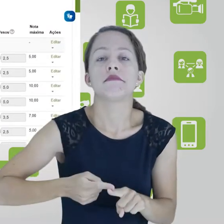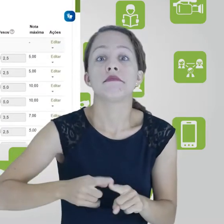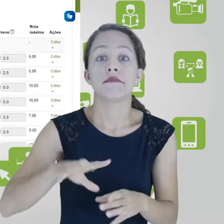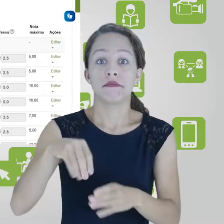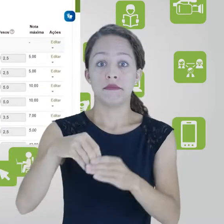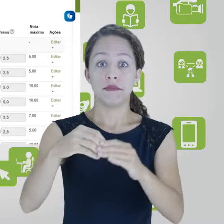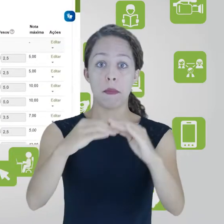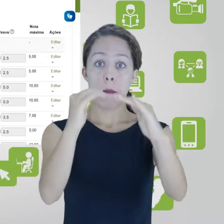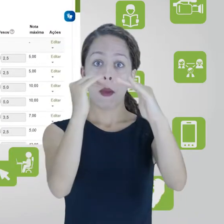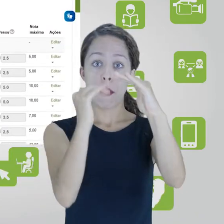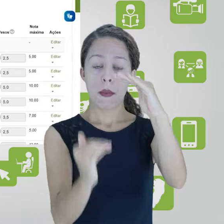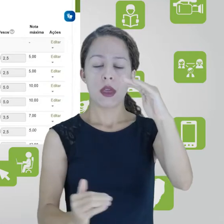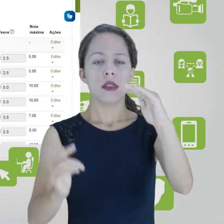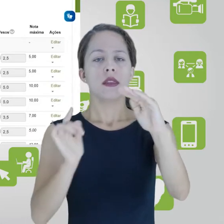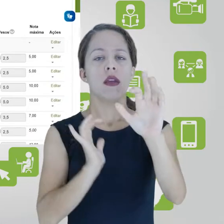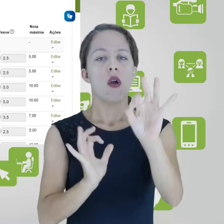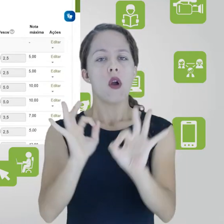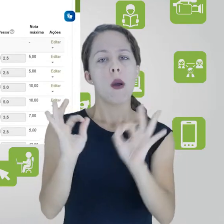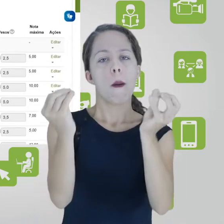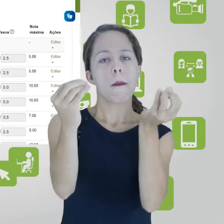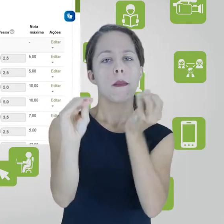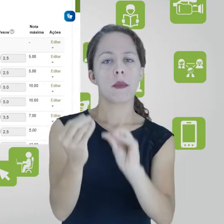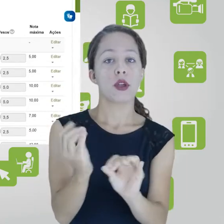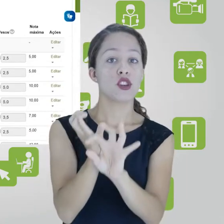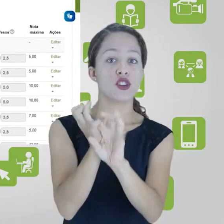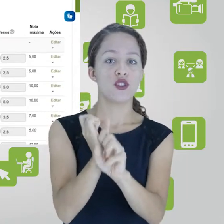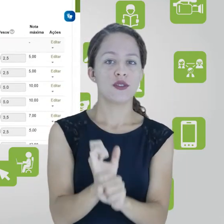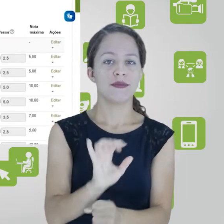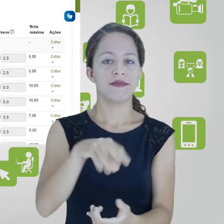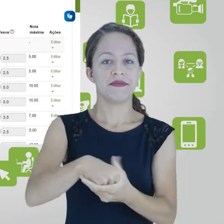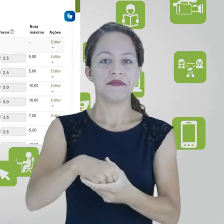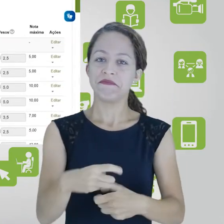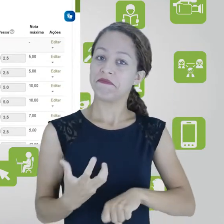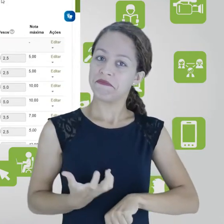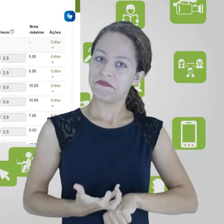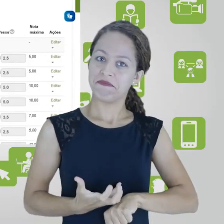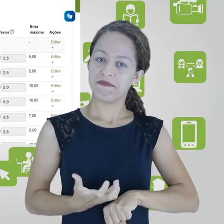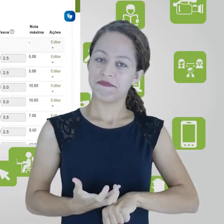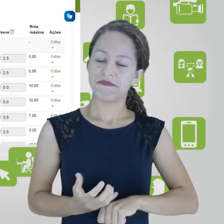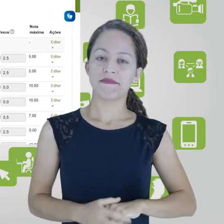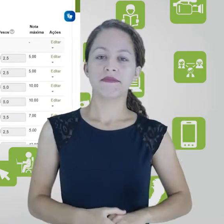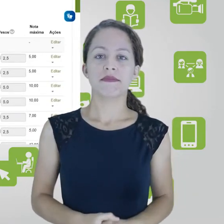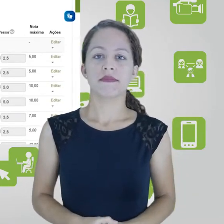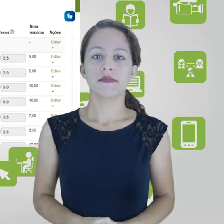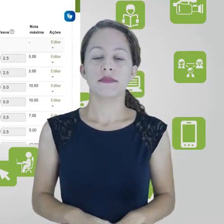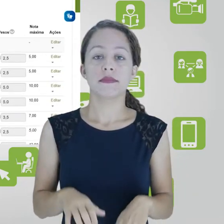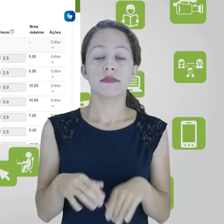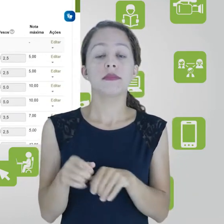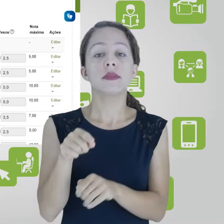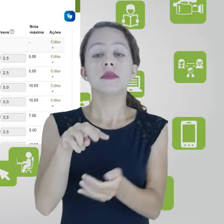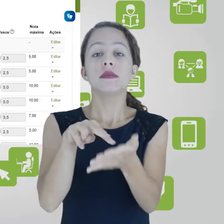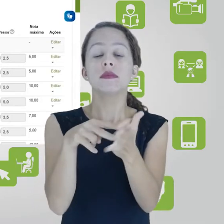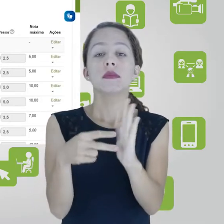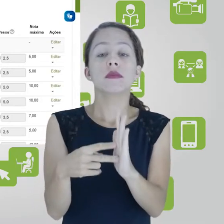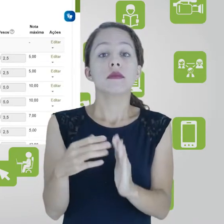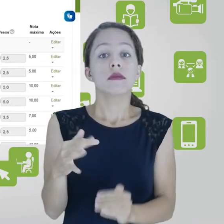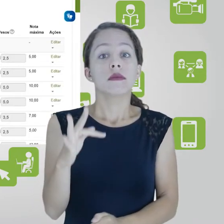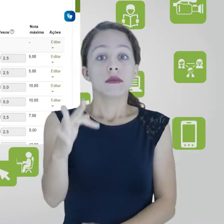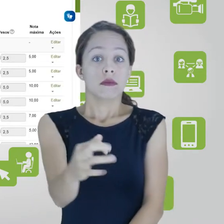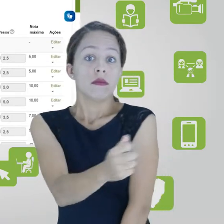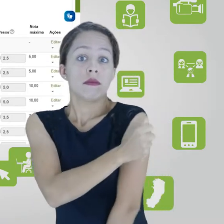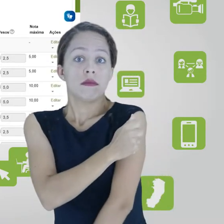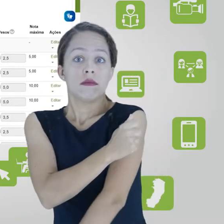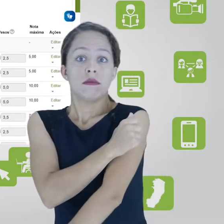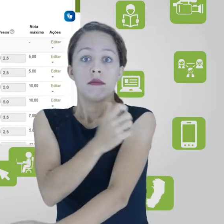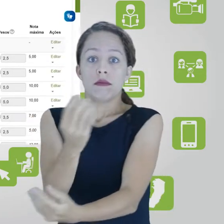Aqui é onde é organizado todas as notas da disciplina. Então, é a nota que o aluno